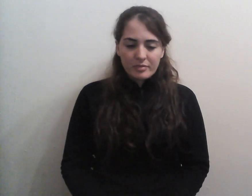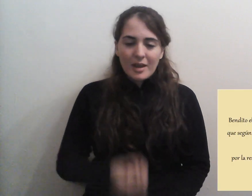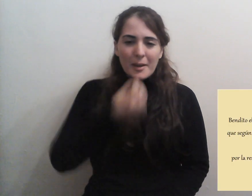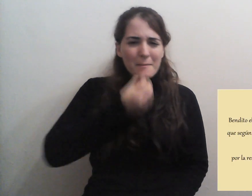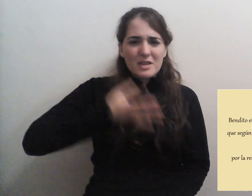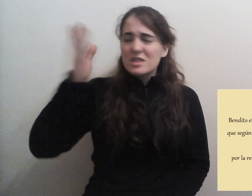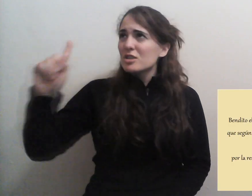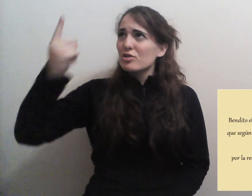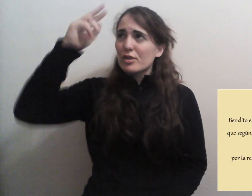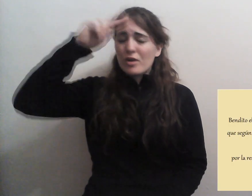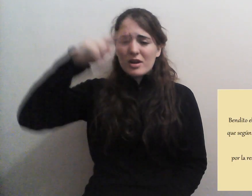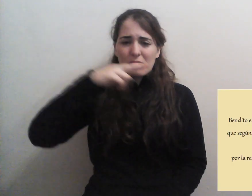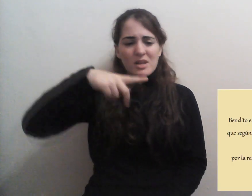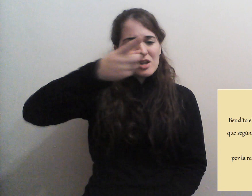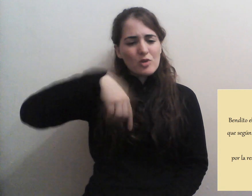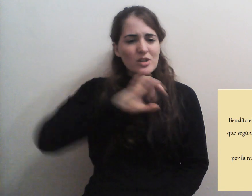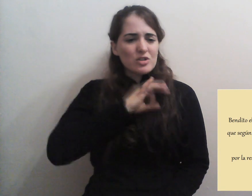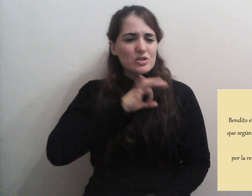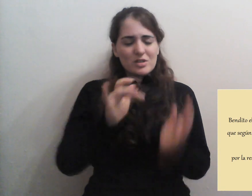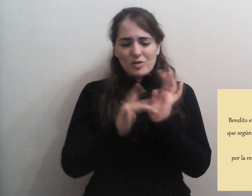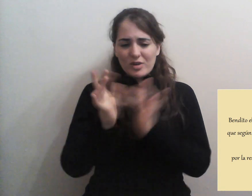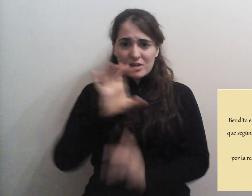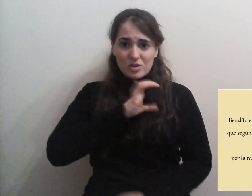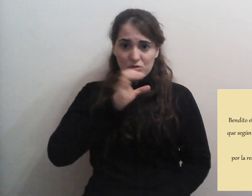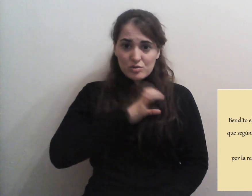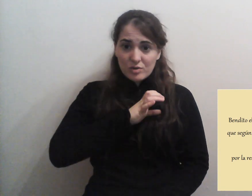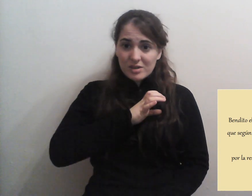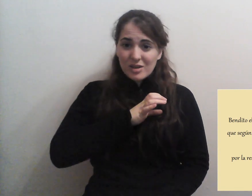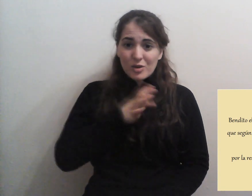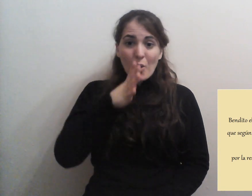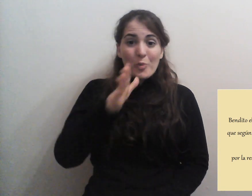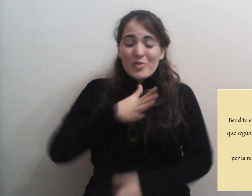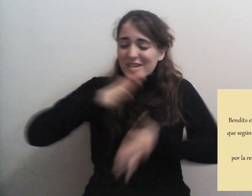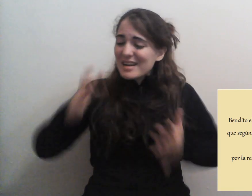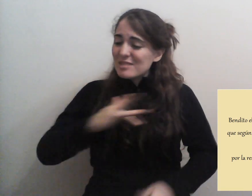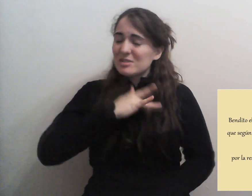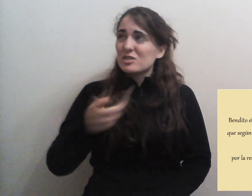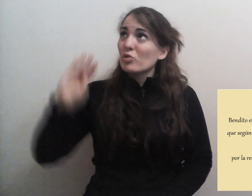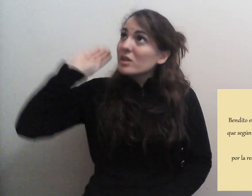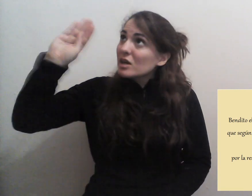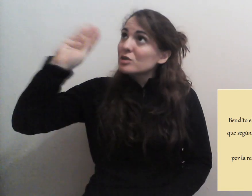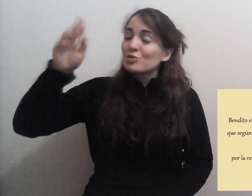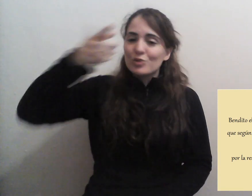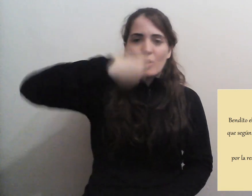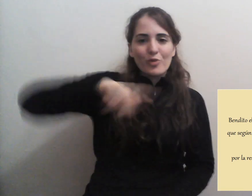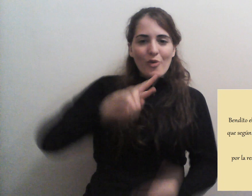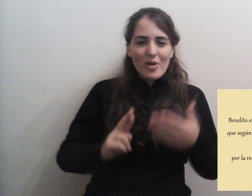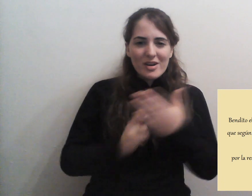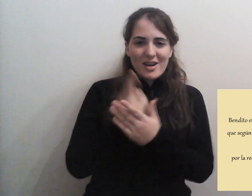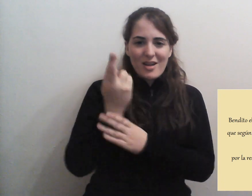Bendito el Dios y Padre de nuestro Señor Jesucristo, que según su grande misericordia nos hizo renacer para una esperanza viva, por